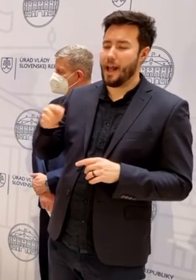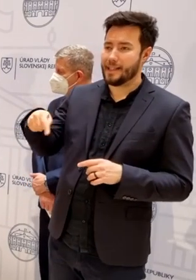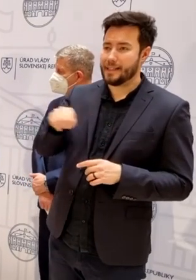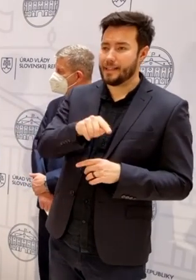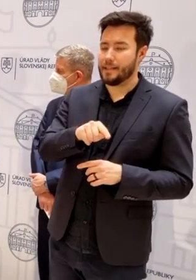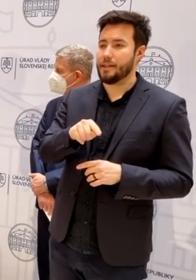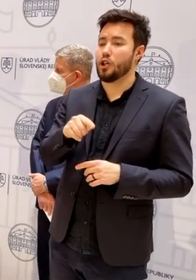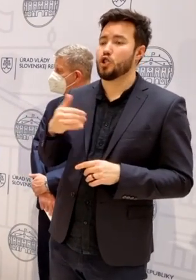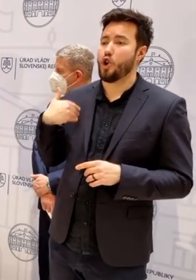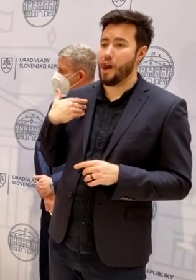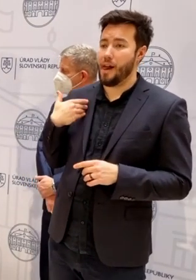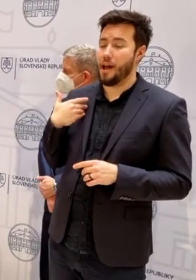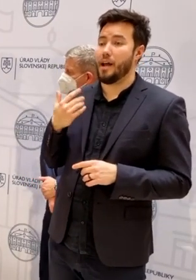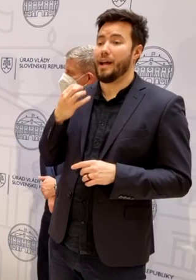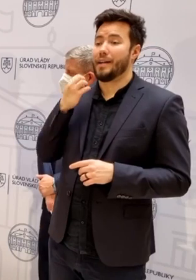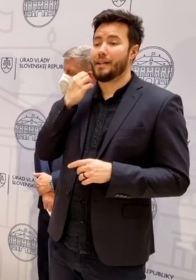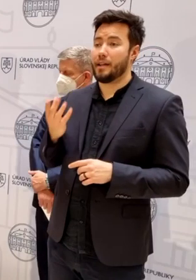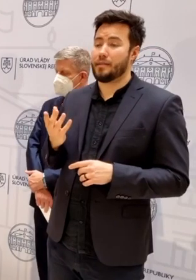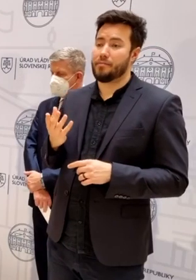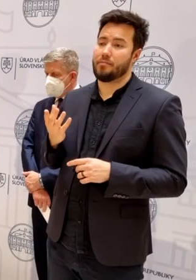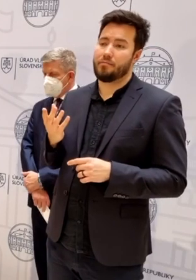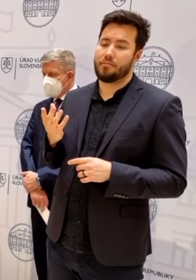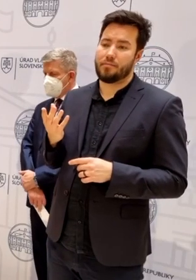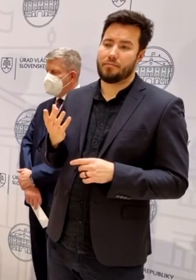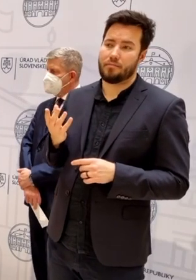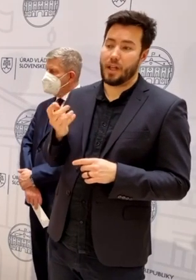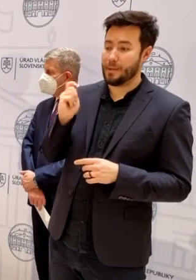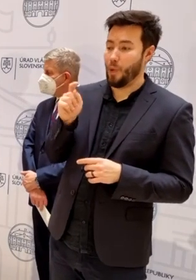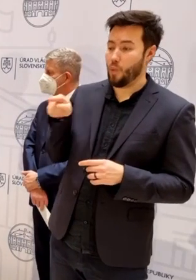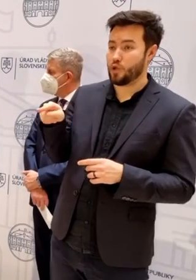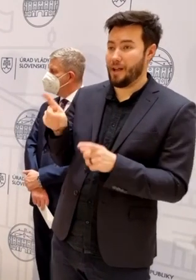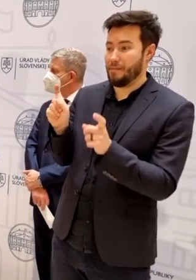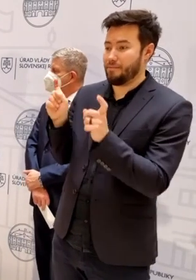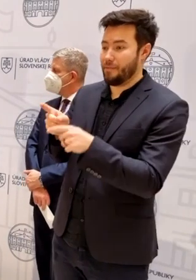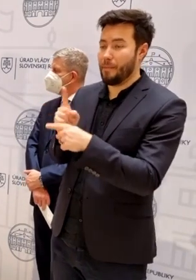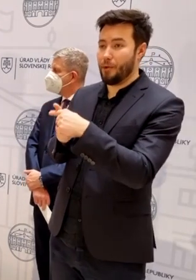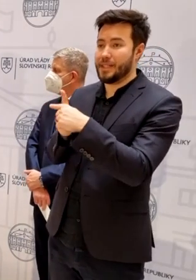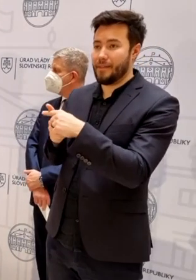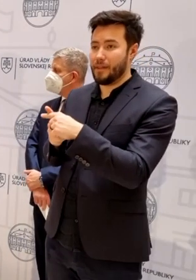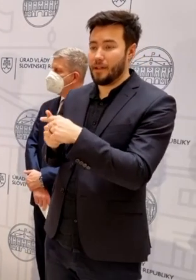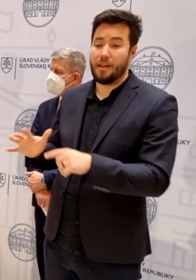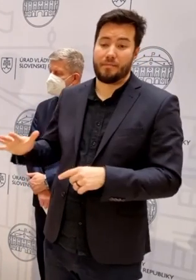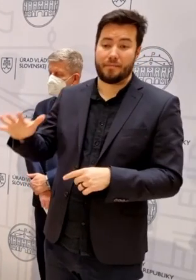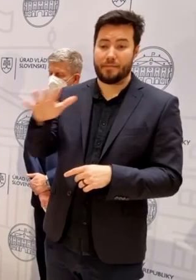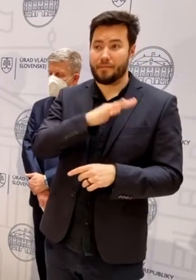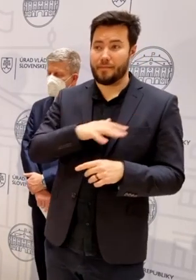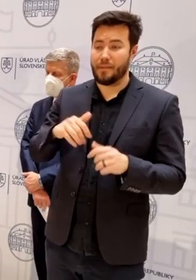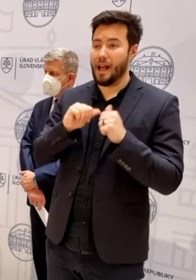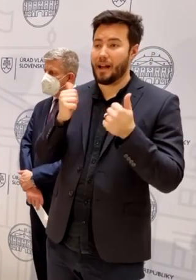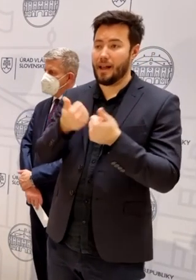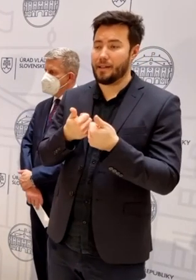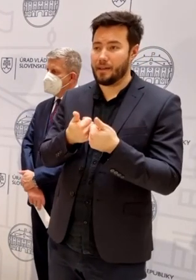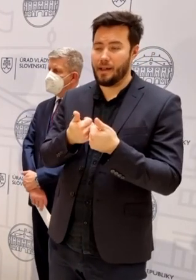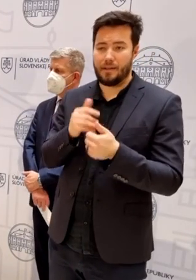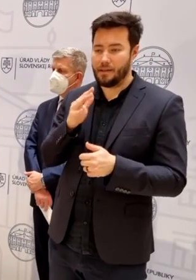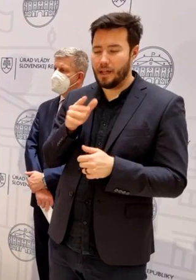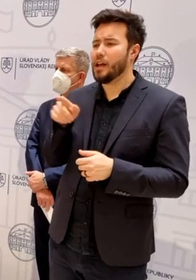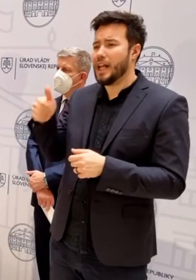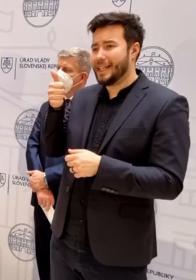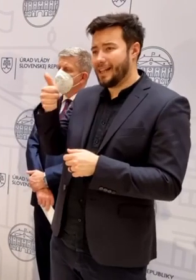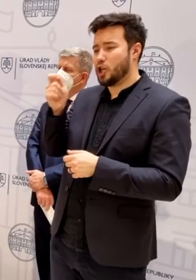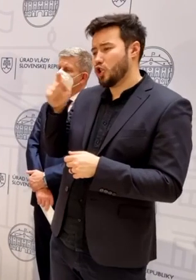žiakov na školách. Keď nejaký spolužiak je pozitívny, tak táto osoba, tento žiak ide